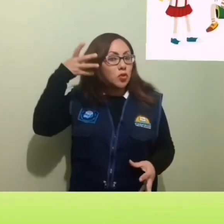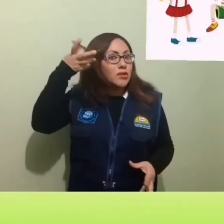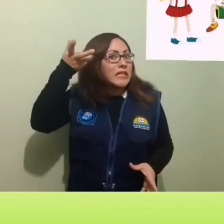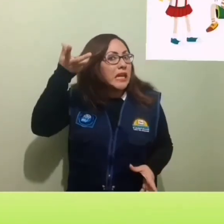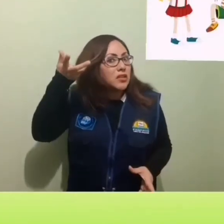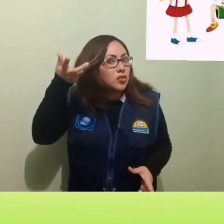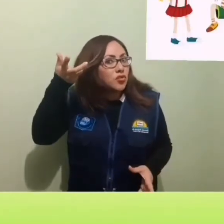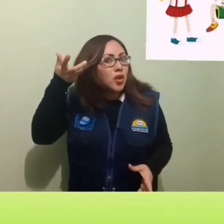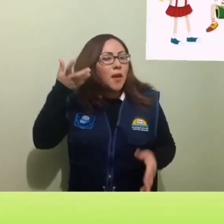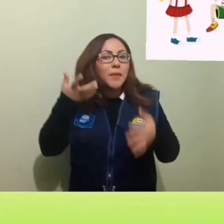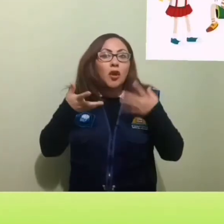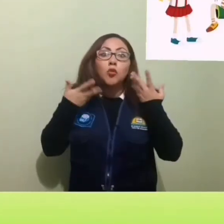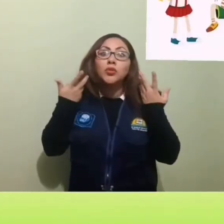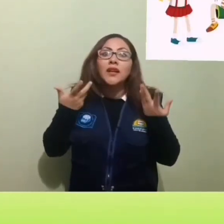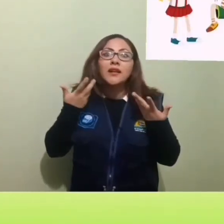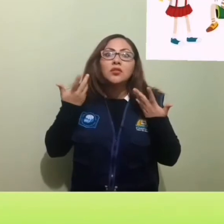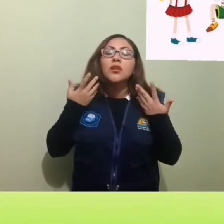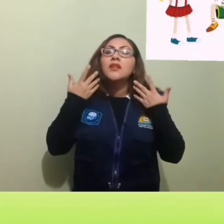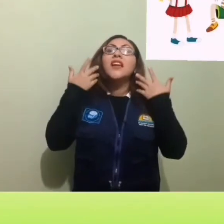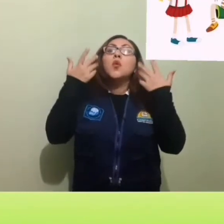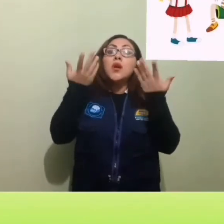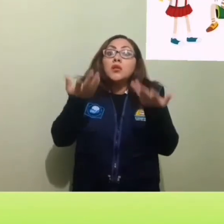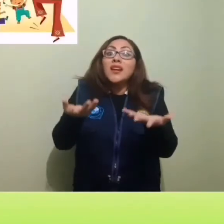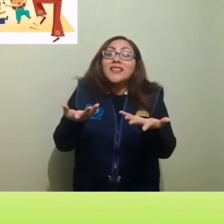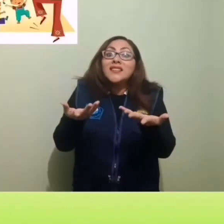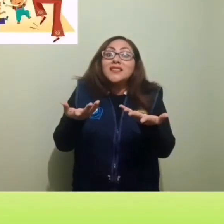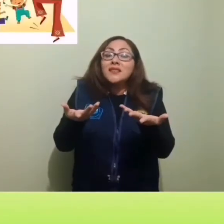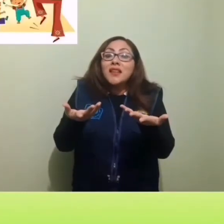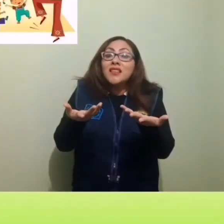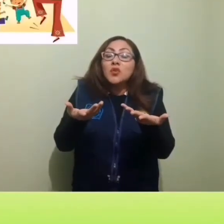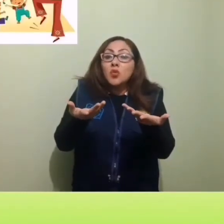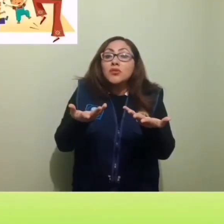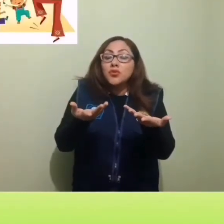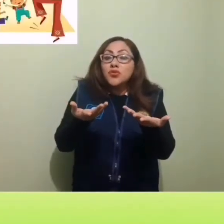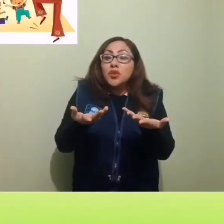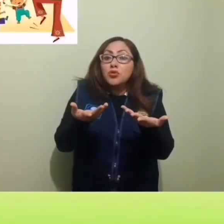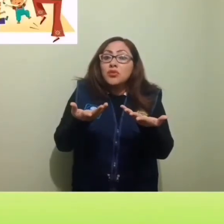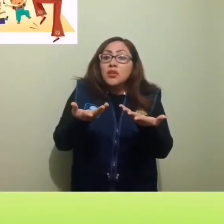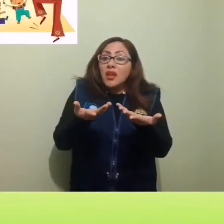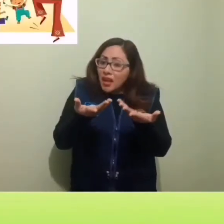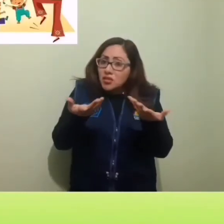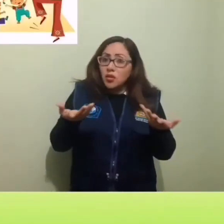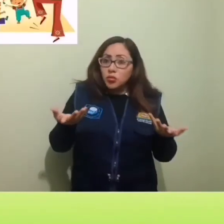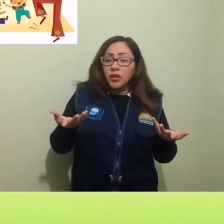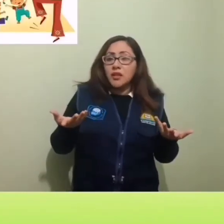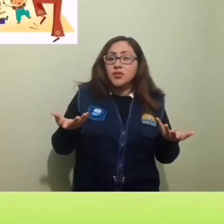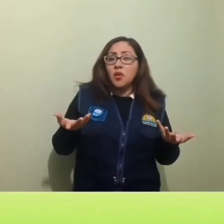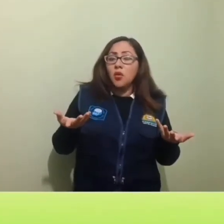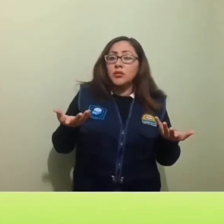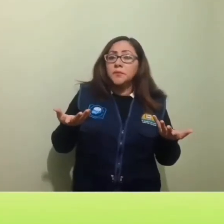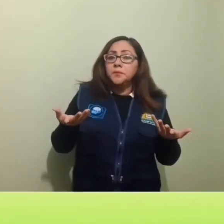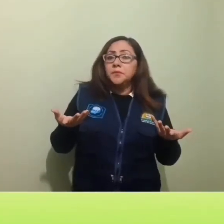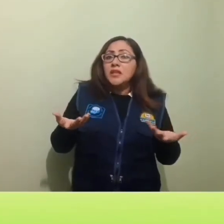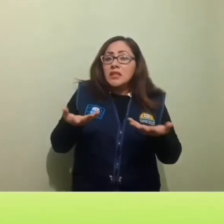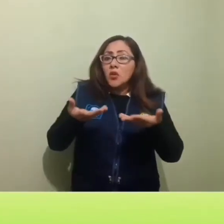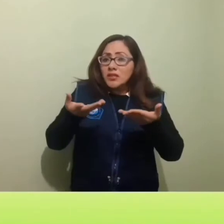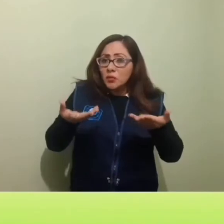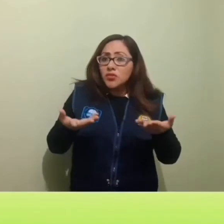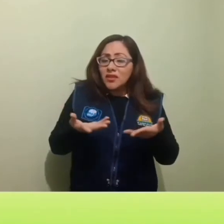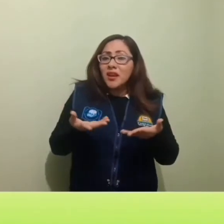gestos Para comunicarnos de acuerdo a las necesidades de nuestros hijos Es comunicación Y si lo hacemos a través